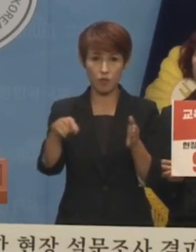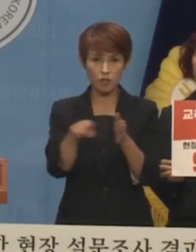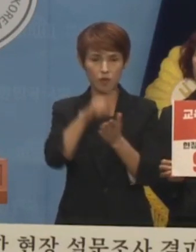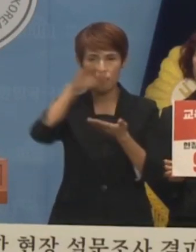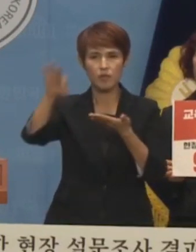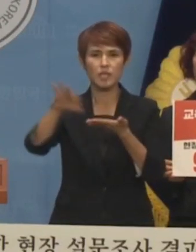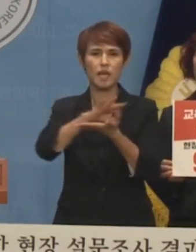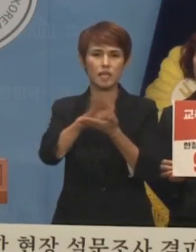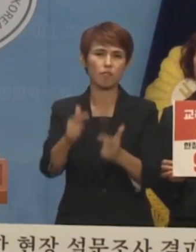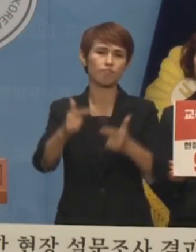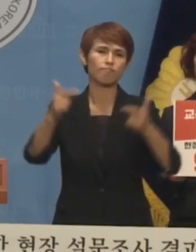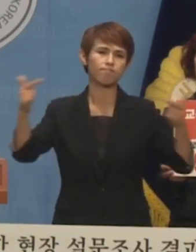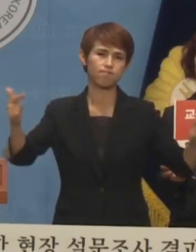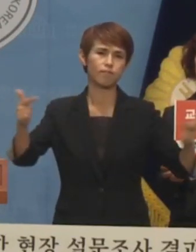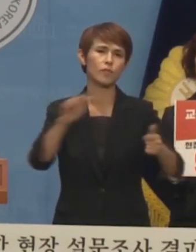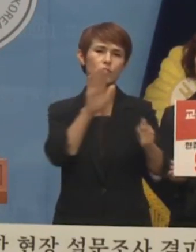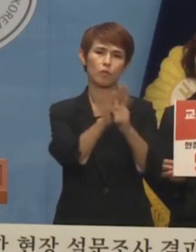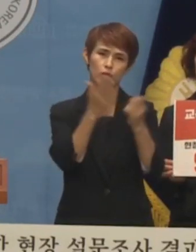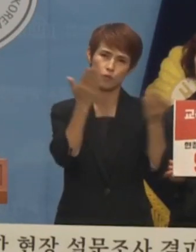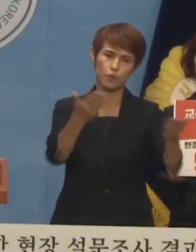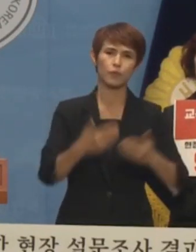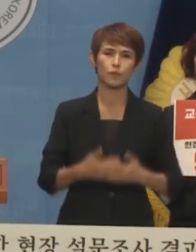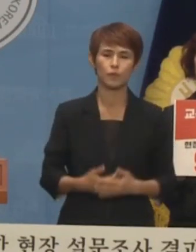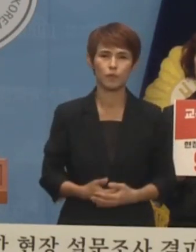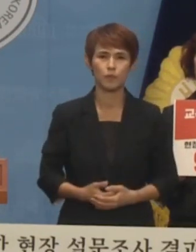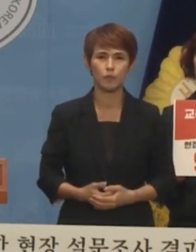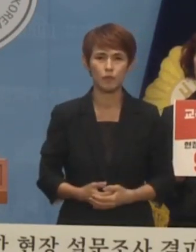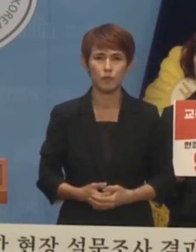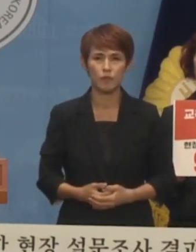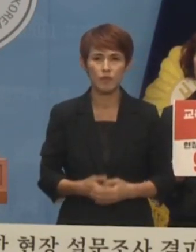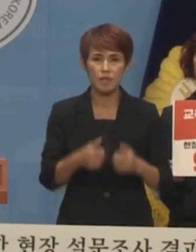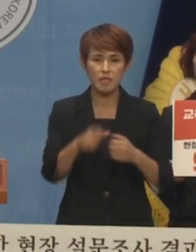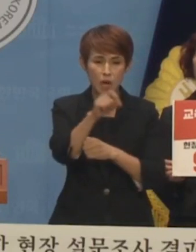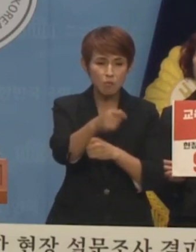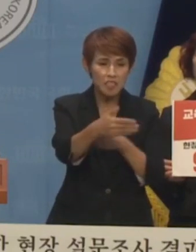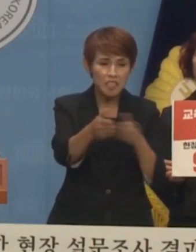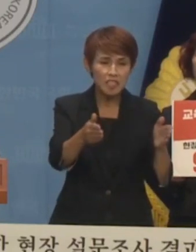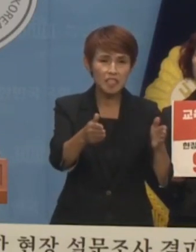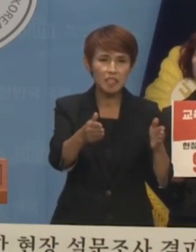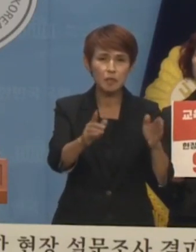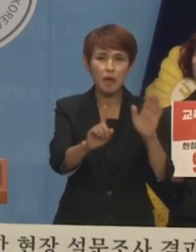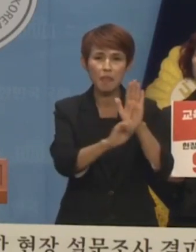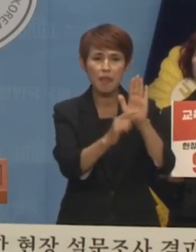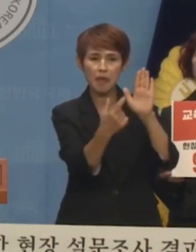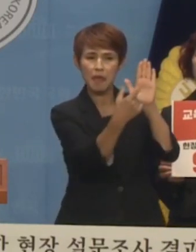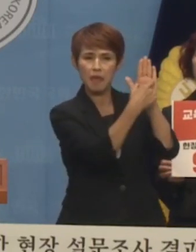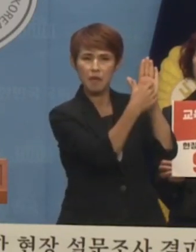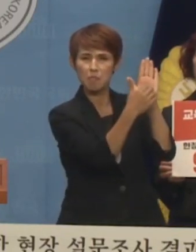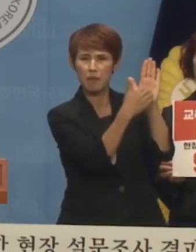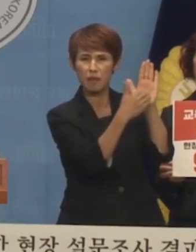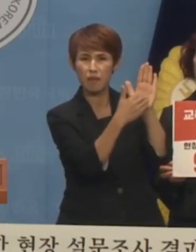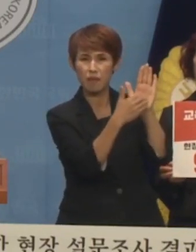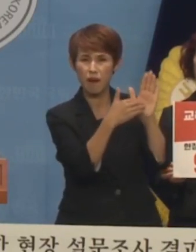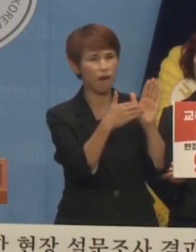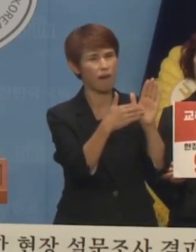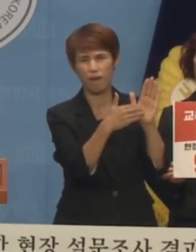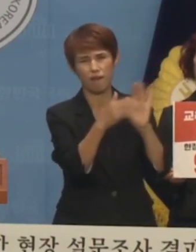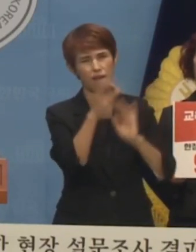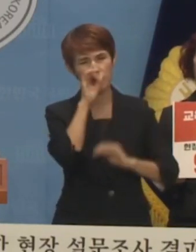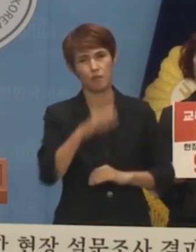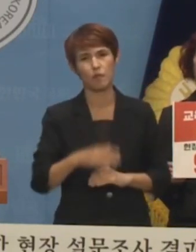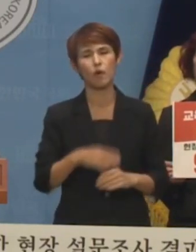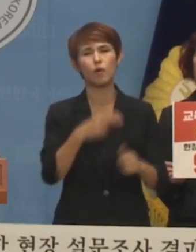예산을 확대 지원하십시오. 기존의 사무실에 안내판 하나 갈아 끼우는 방식으로는